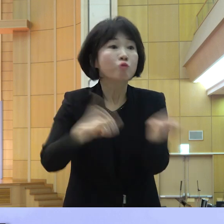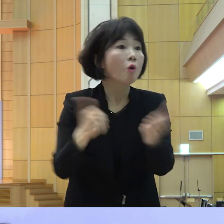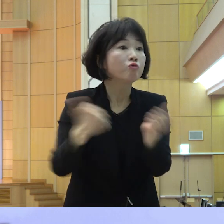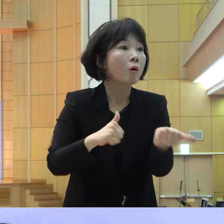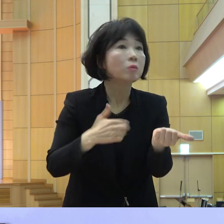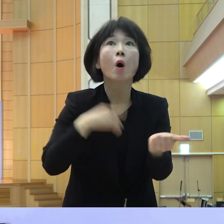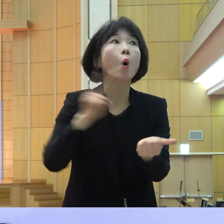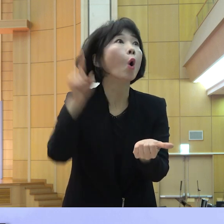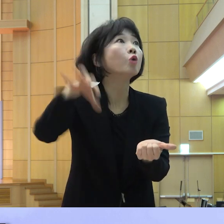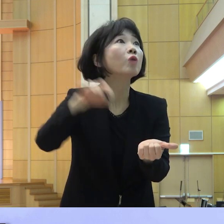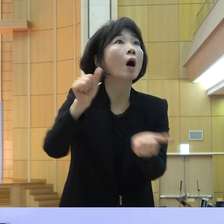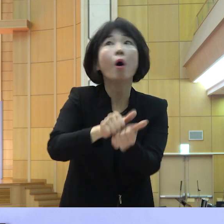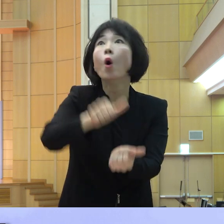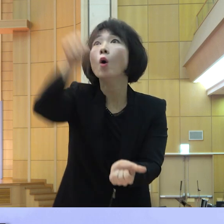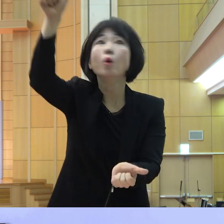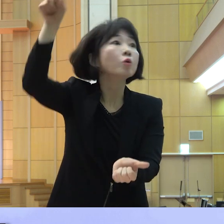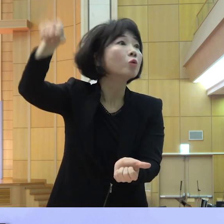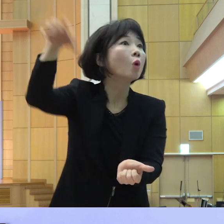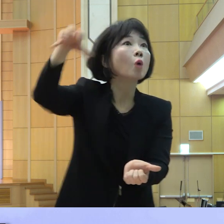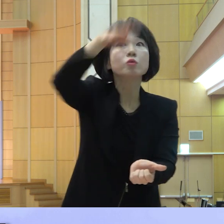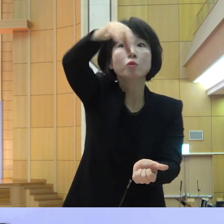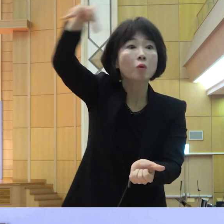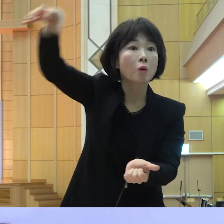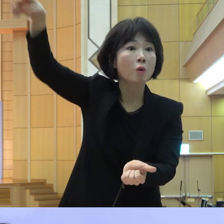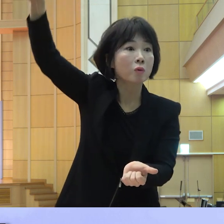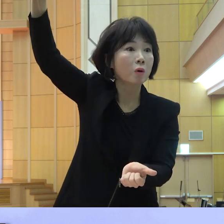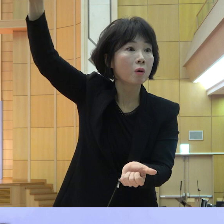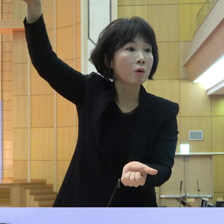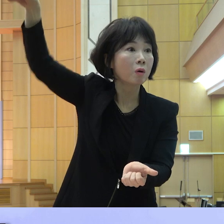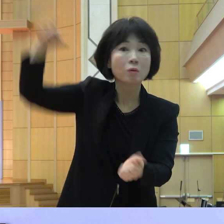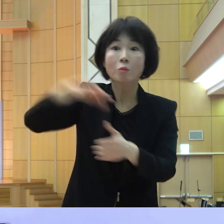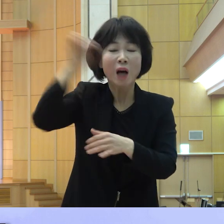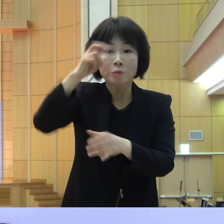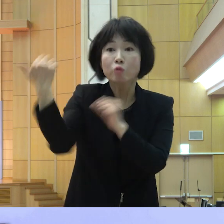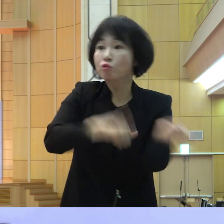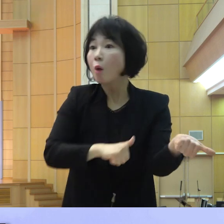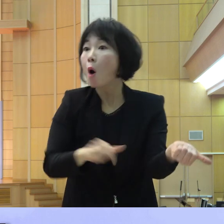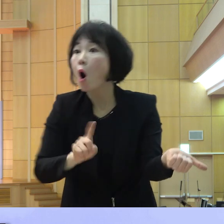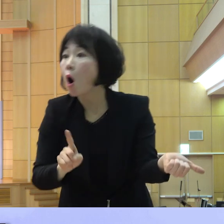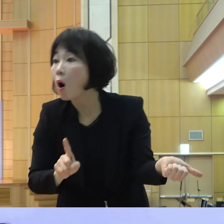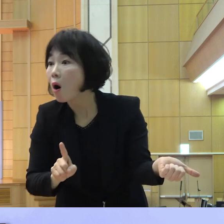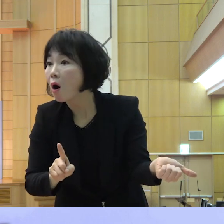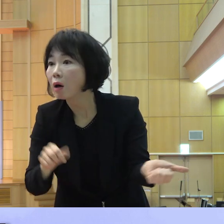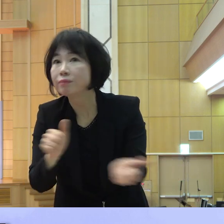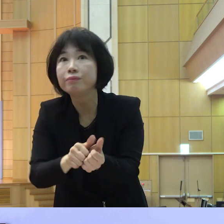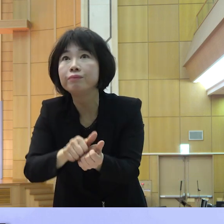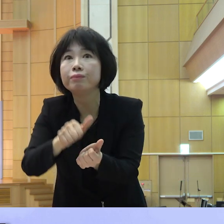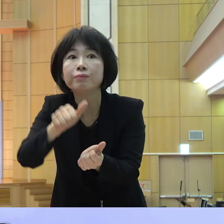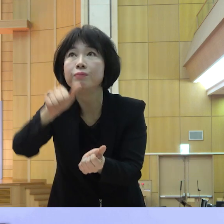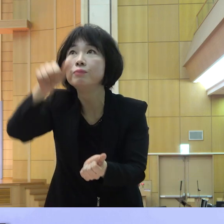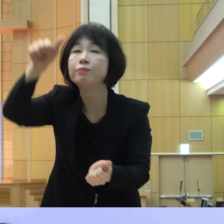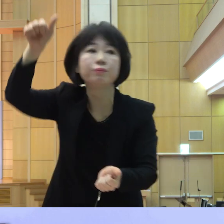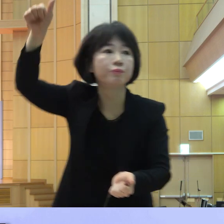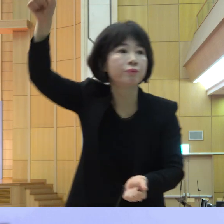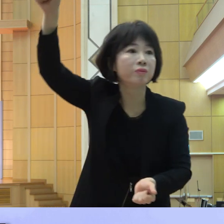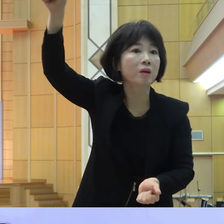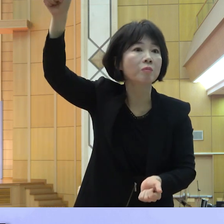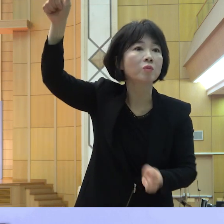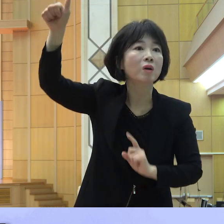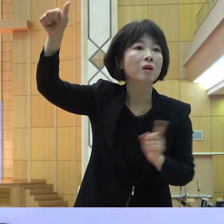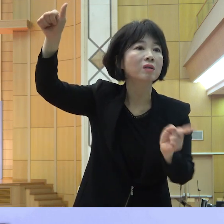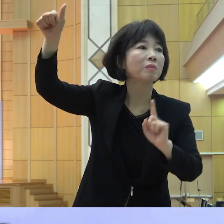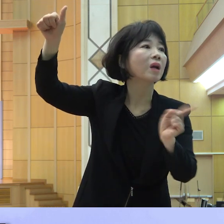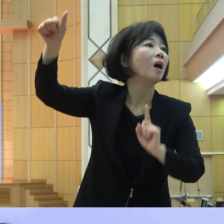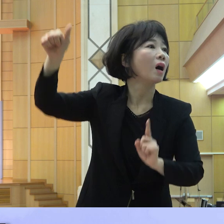가는 것인가? 사람들이 말하기는 이승이 있고 저승이 있다고 말하고, 이 세상이 있고 저 세상이 있다고 말하고, 때로 말할 때